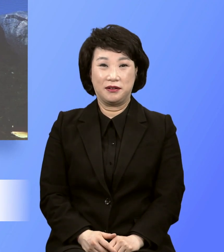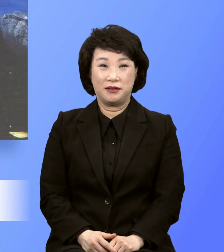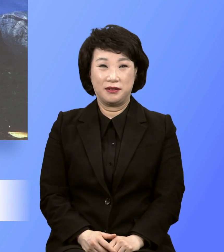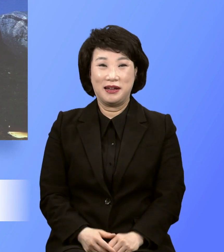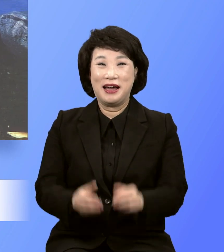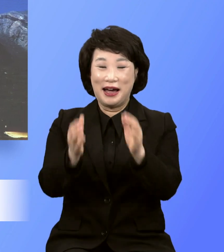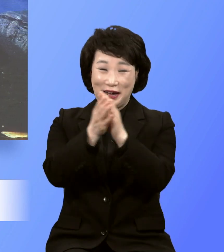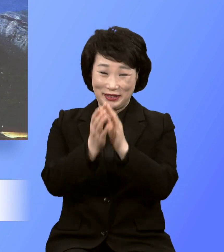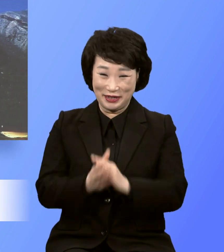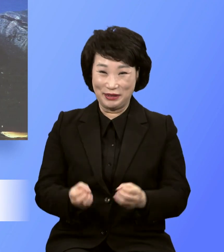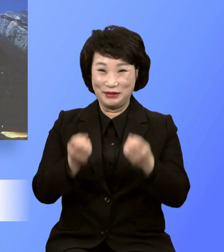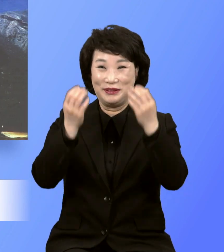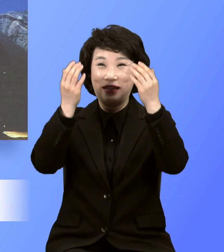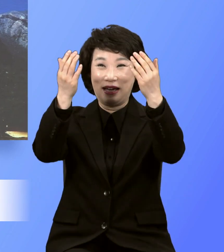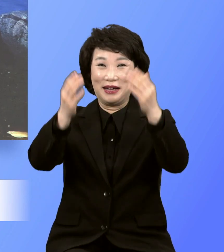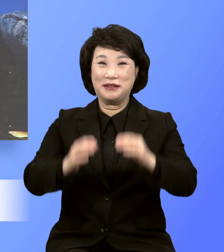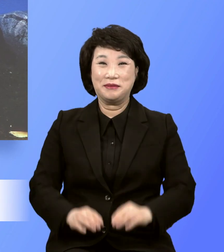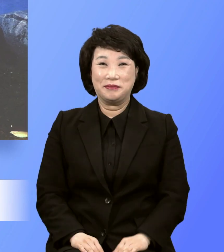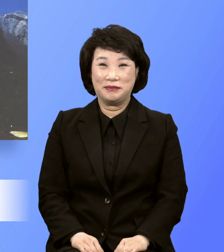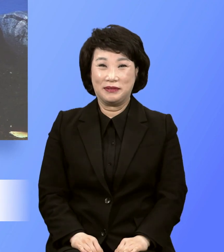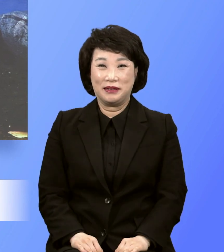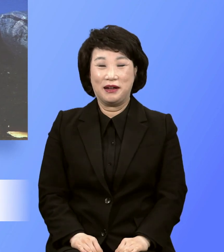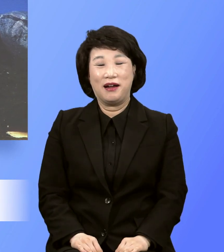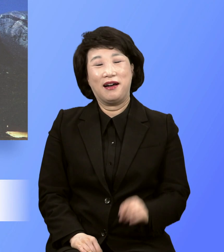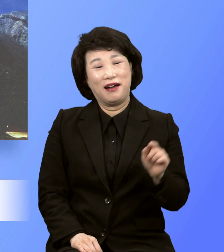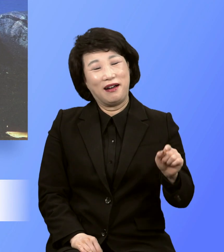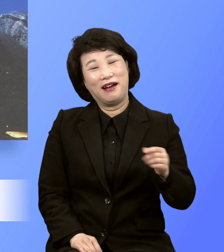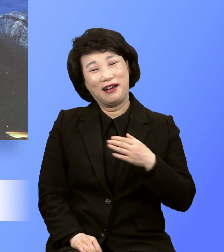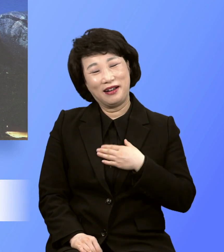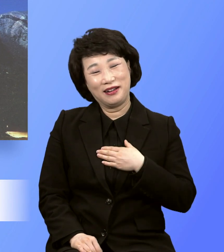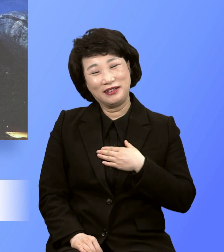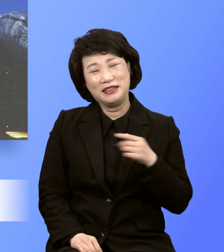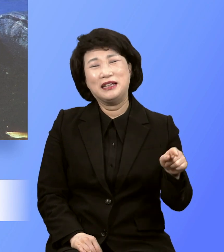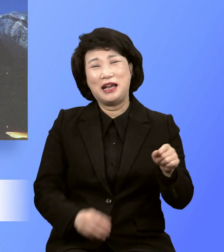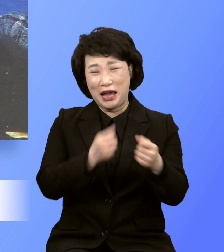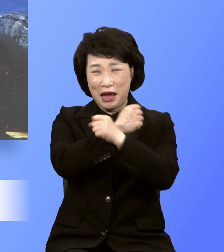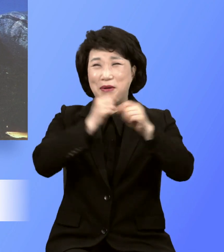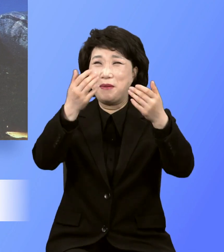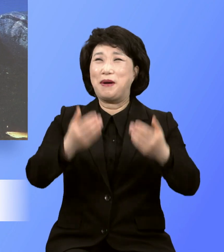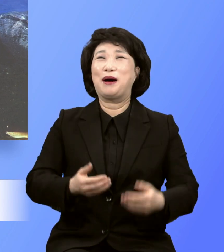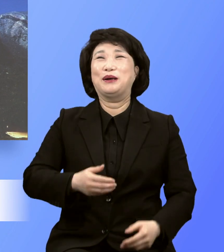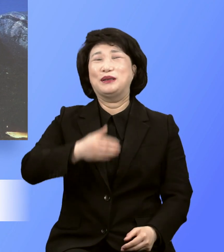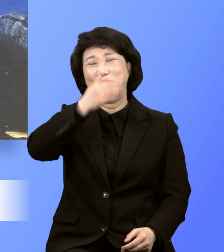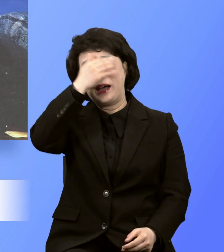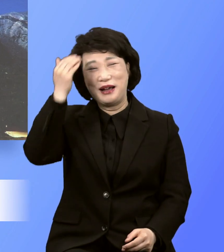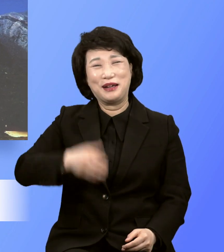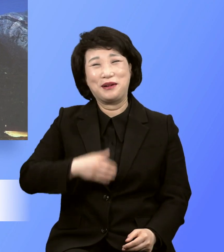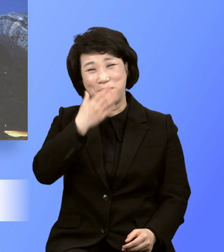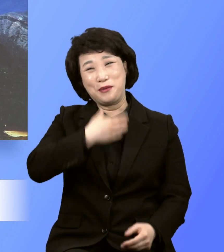해방하였음이니라. 할렐루야. 예, 참 이 해방된 것이 얼마나 복이냐.